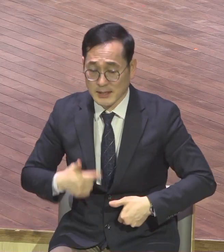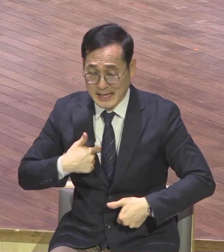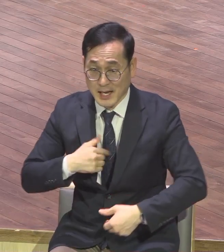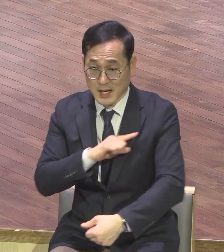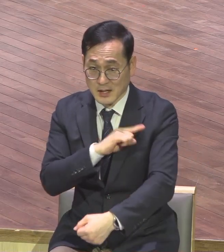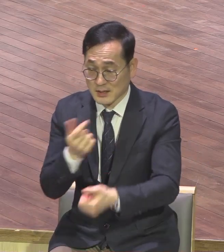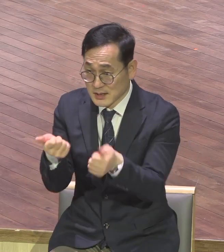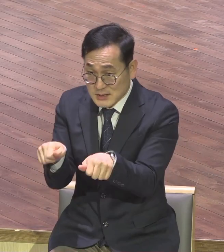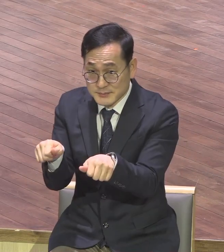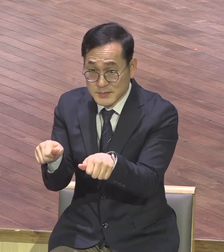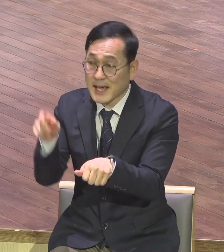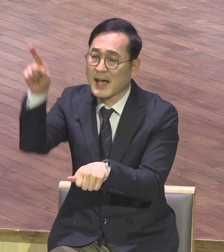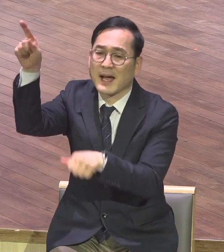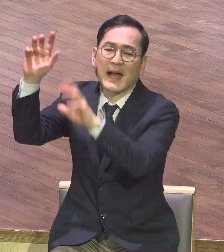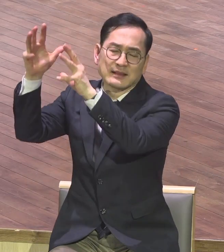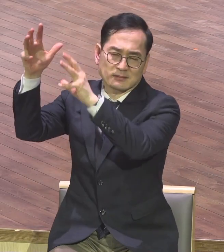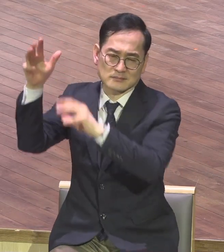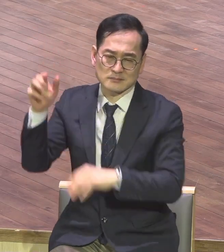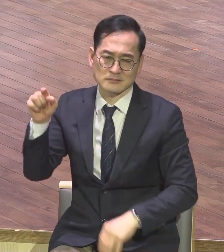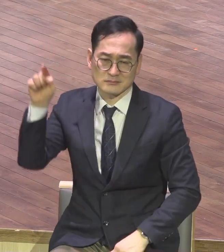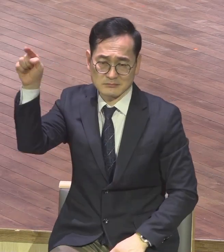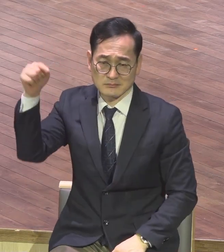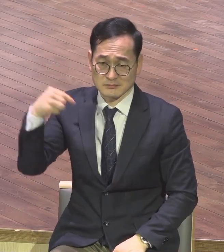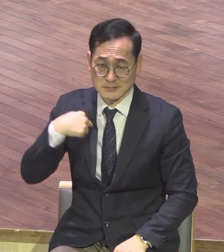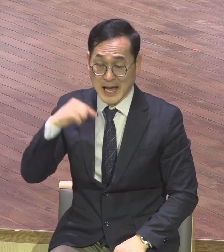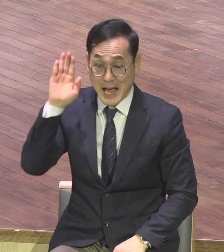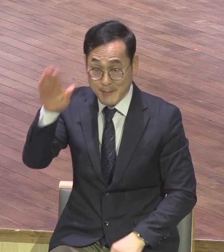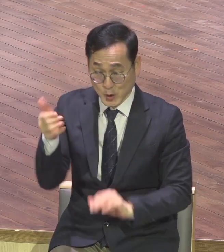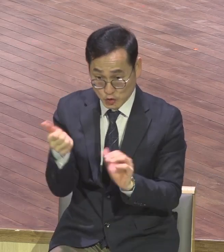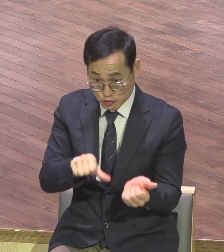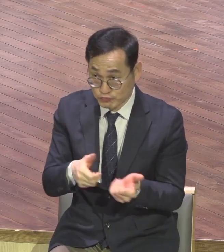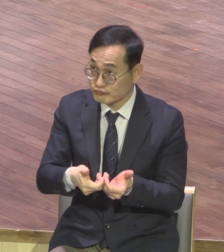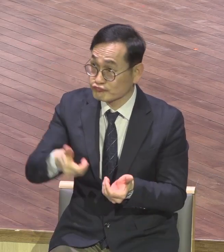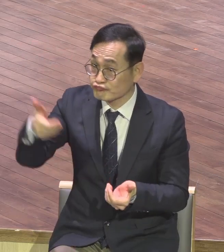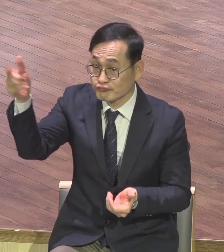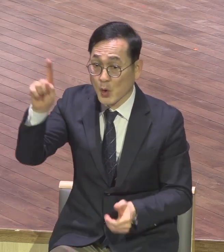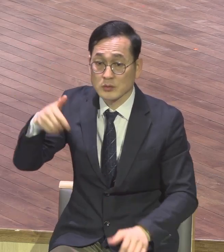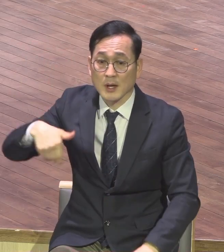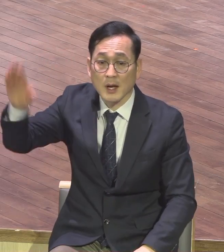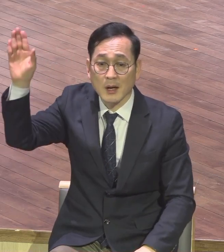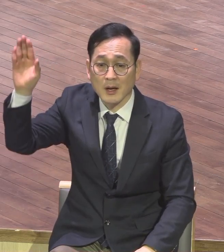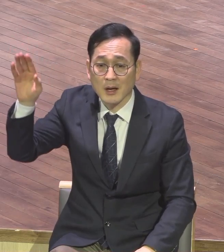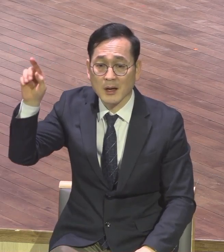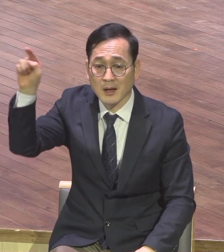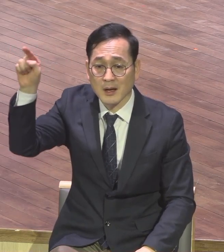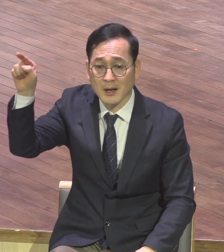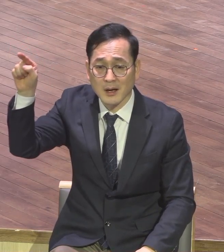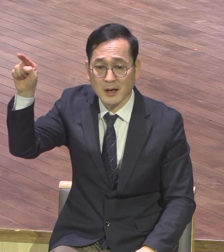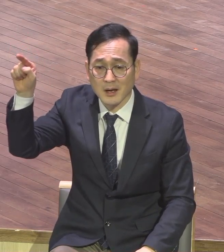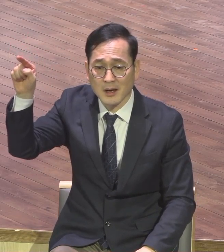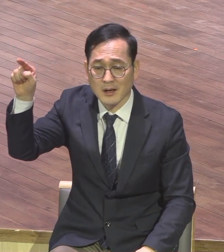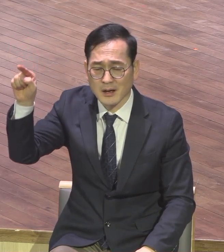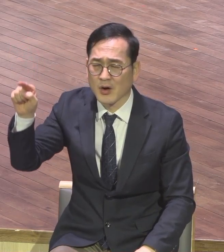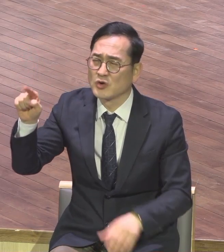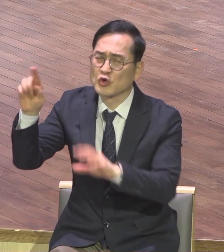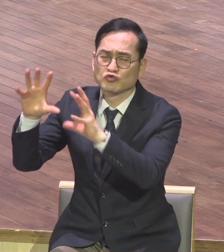이 표현은요, 장차 하늘 나라에 가 있을 시민권이 아니라 그 말할 것도 없고